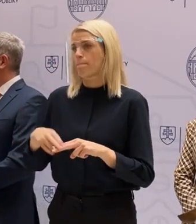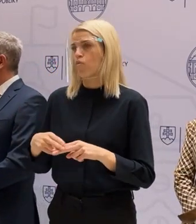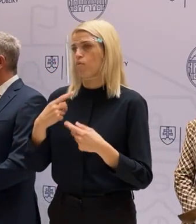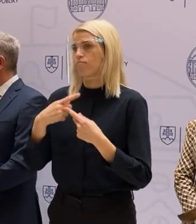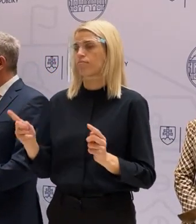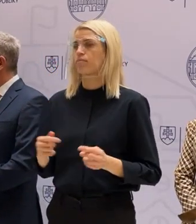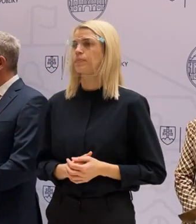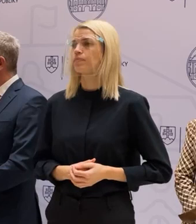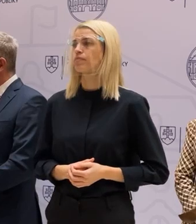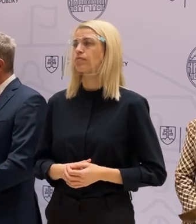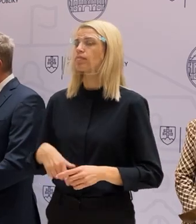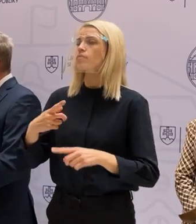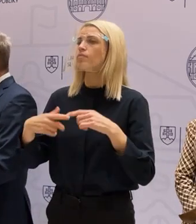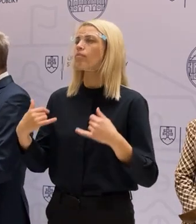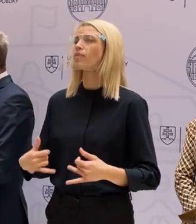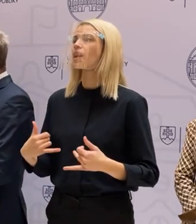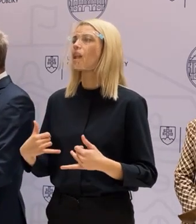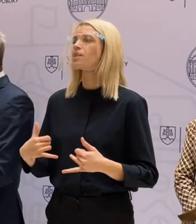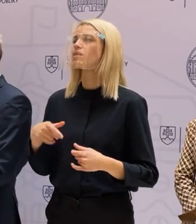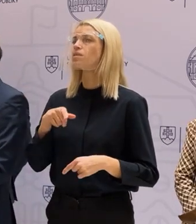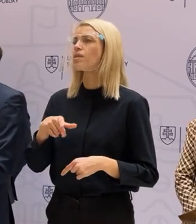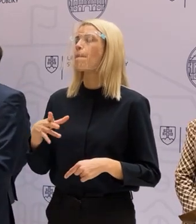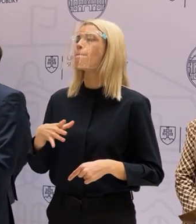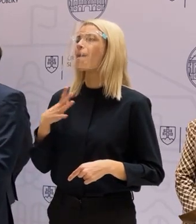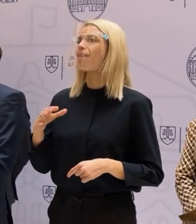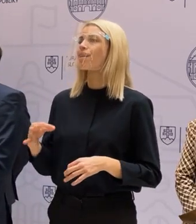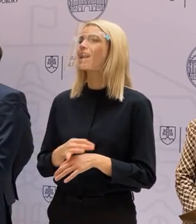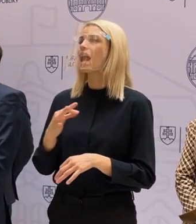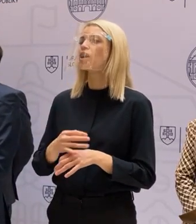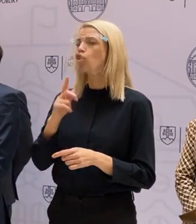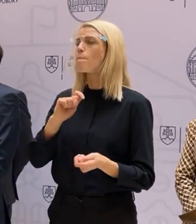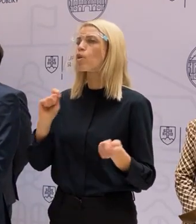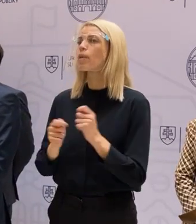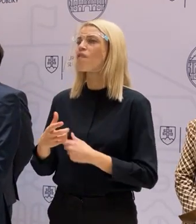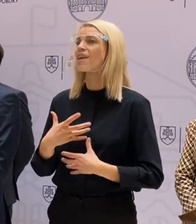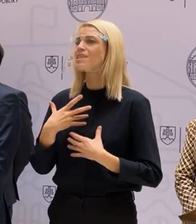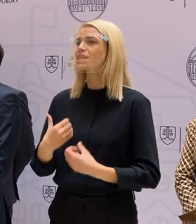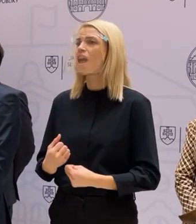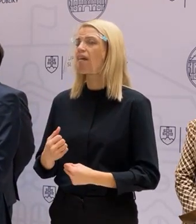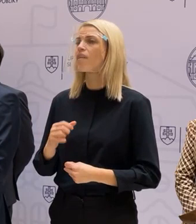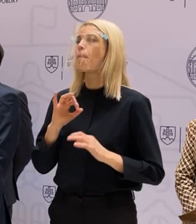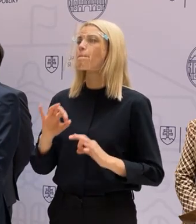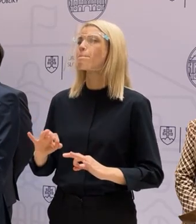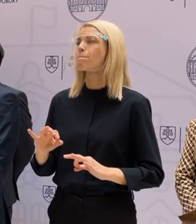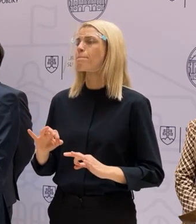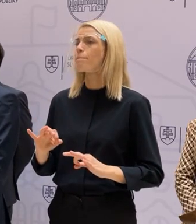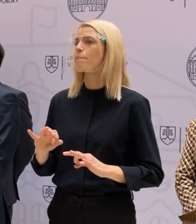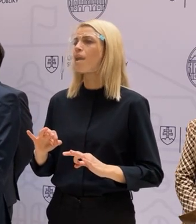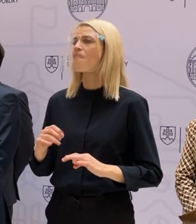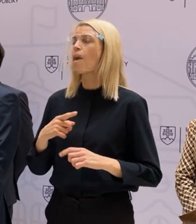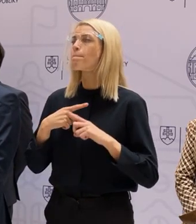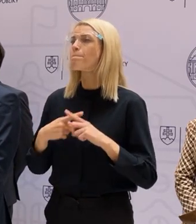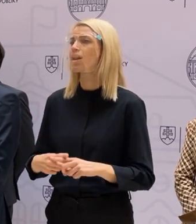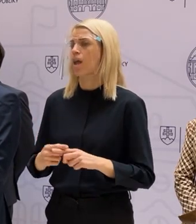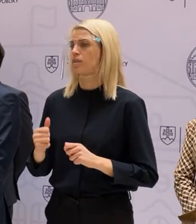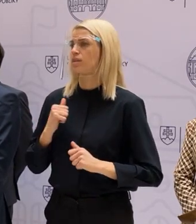veľká diskusia vznikla okolo toho pozmeňováku pána Krajčího, ktorý si zrejme nikto veľmi nevšimol. Spôsobí to v praxi aj pre nedostatok špecialistov dosť veľký